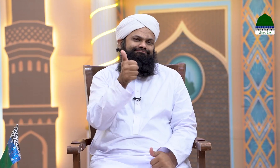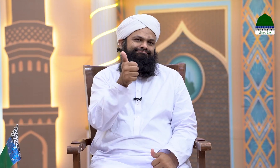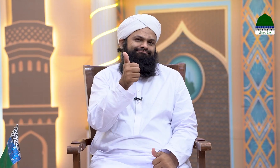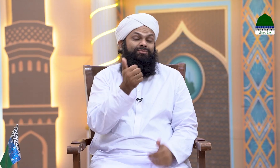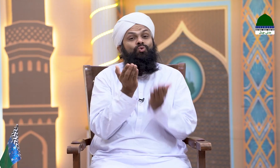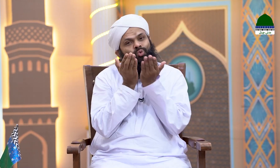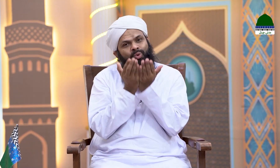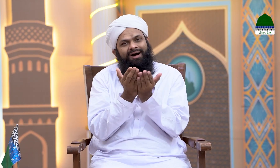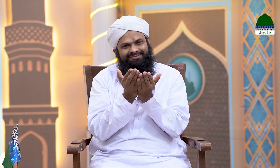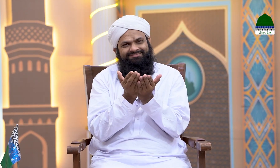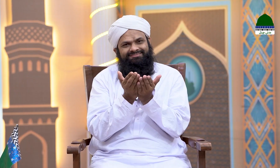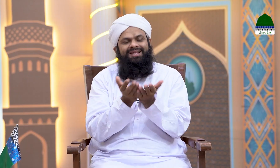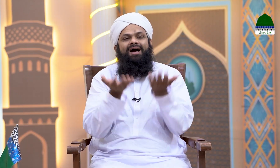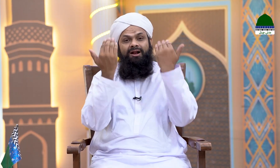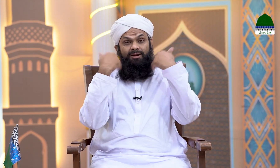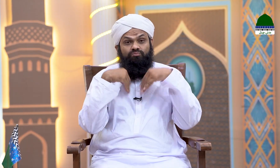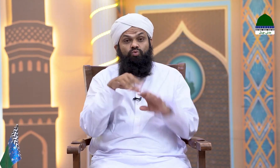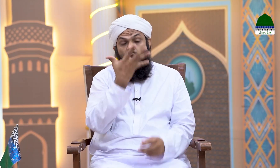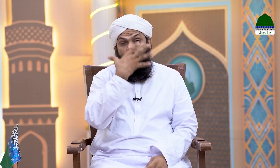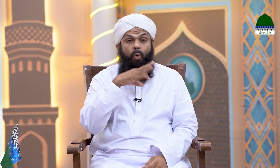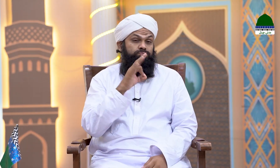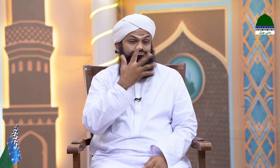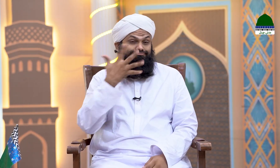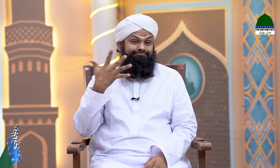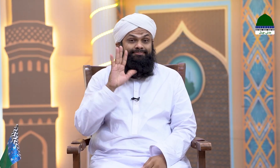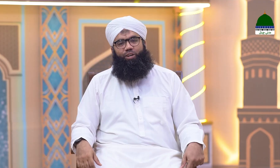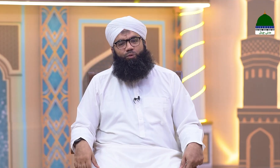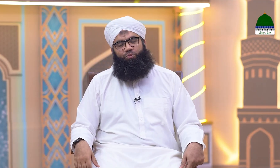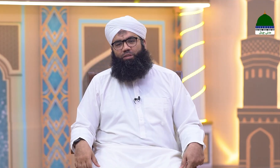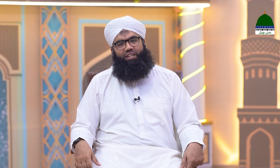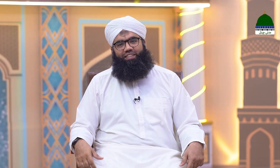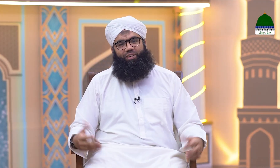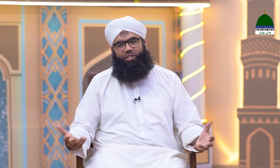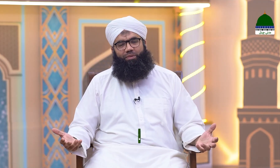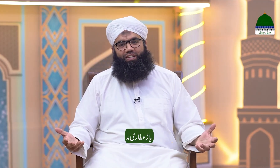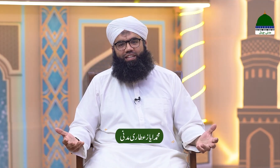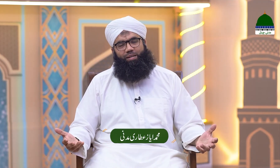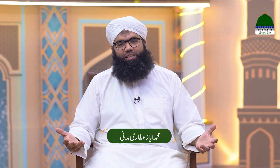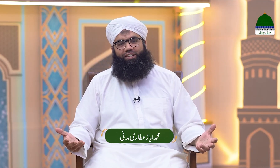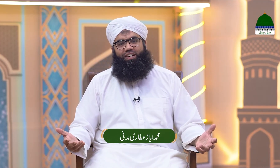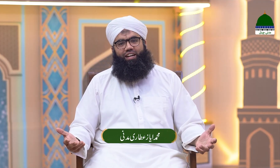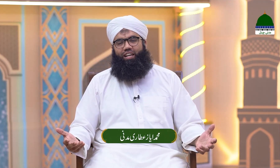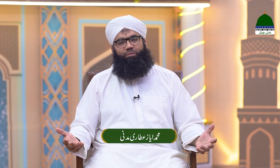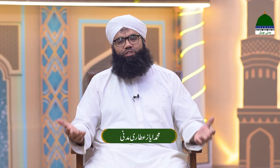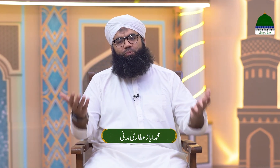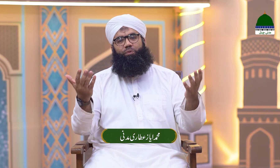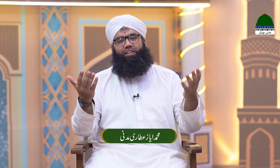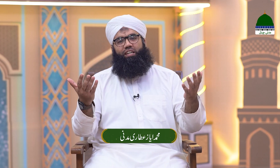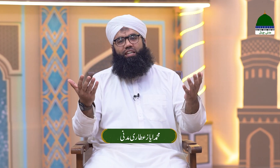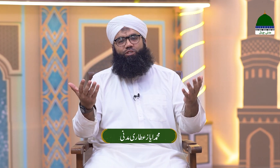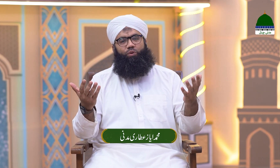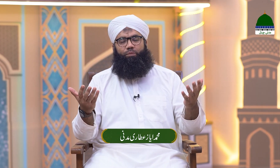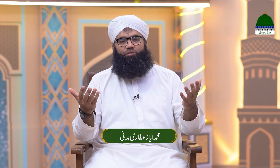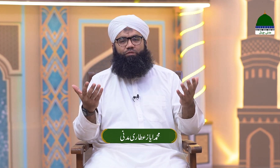اللہ، جیسے مجھے خوبصورت بنایا ہے اللہ میرے اخلاق کو بھی ایسا ہی خوبصورت بنا دے، اچھا بنا دے، آمین۔ اللہ ہم سب کو